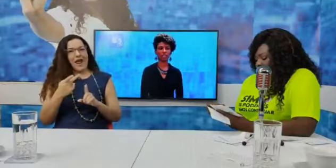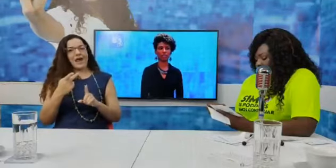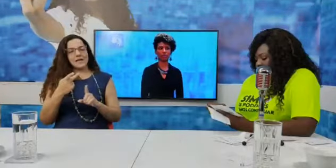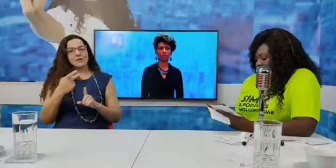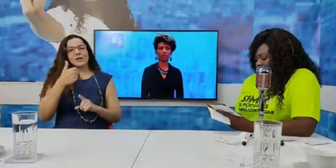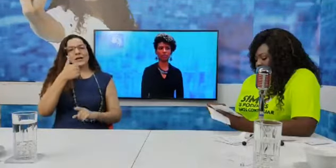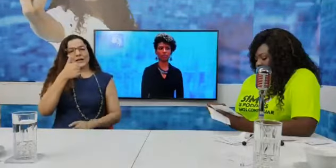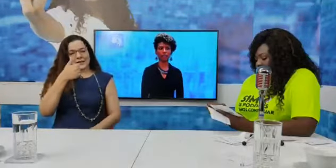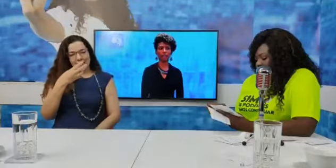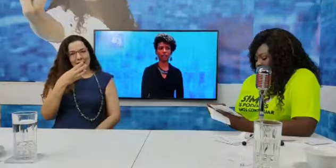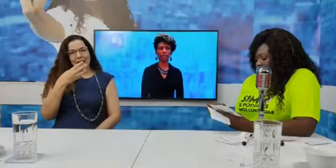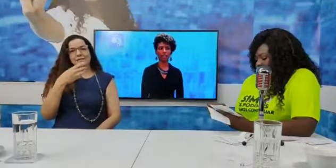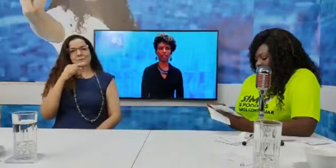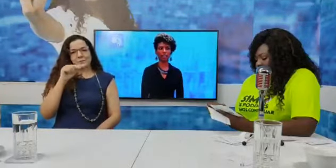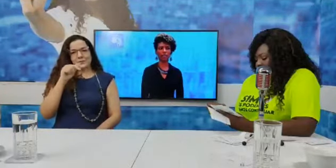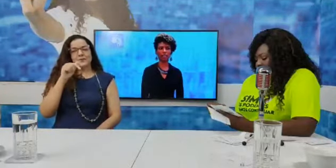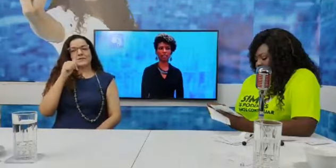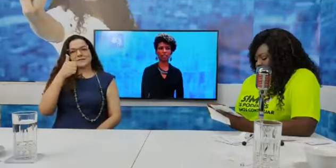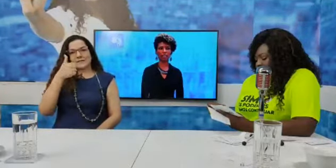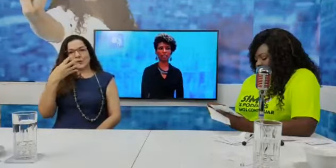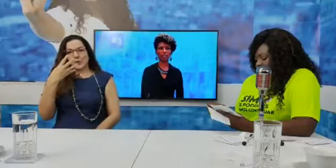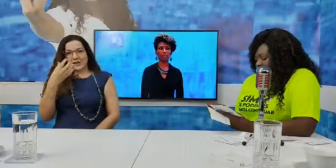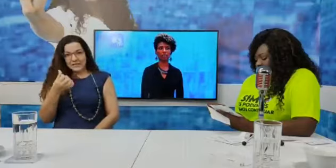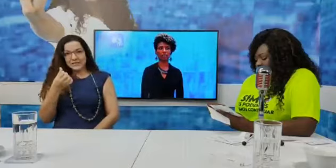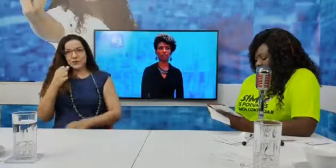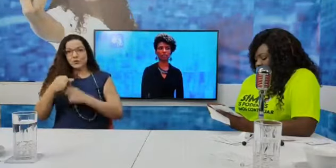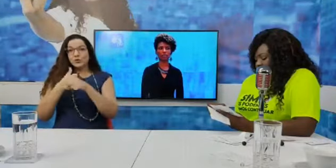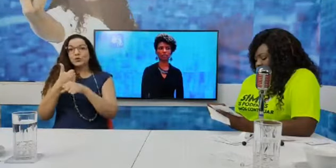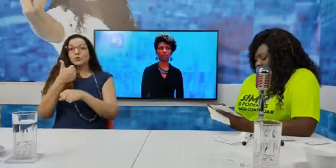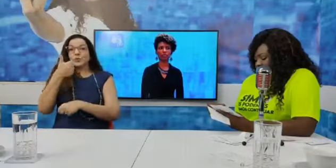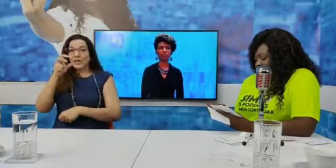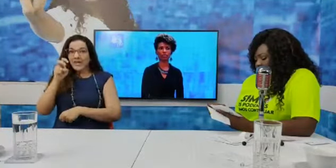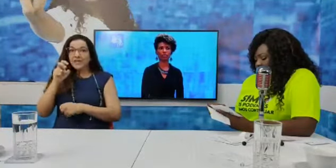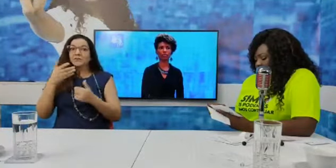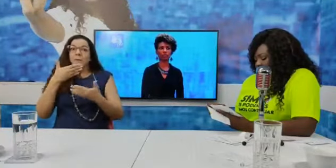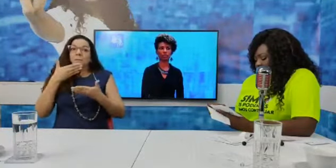deficiência. A LBI já explica aí.